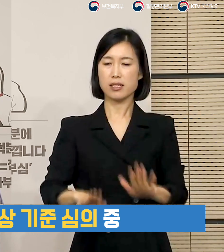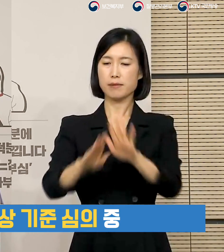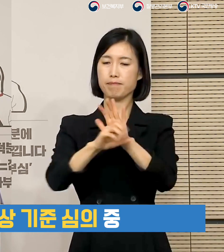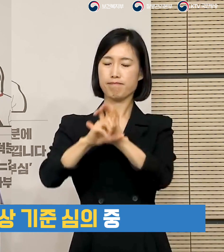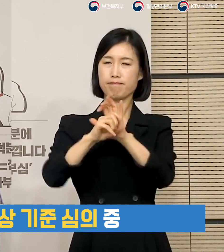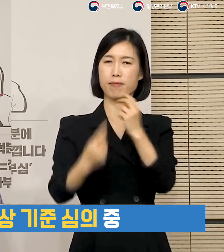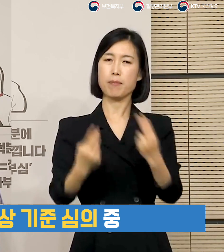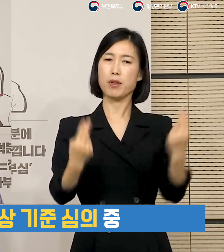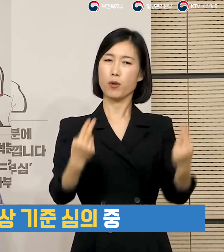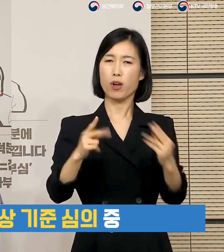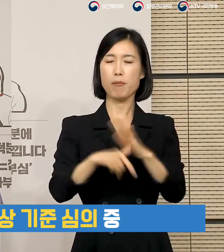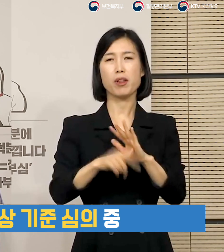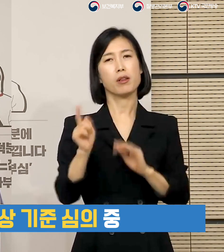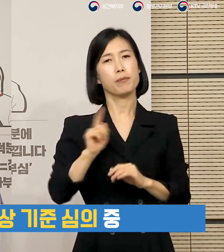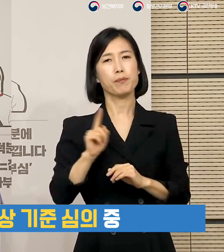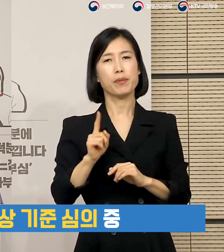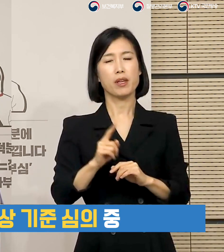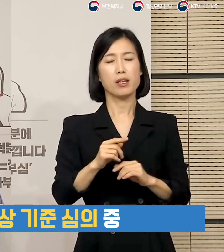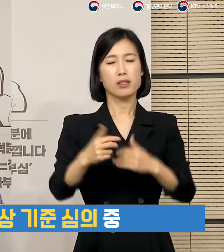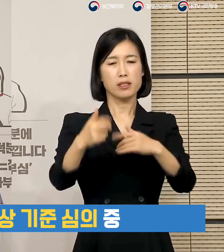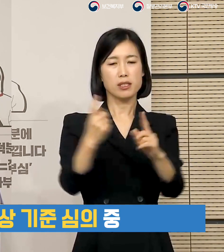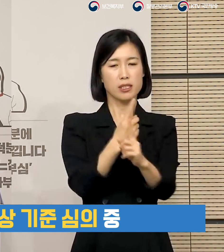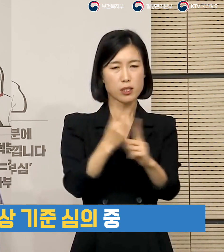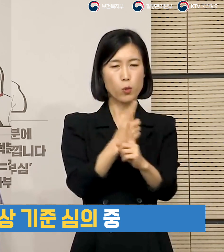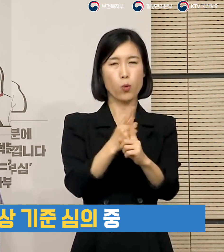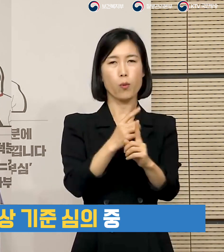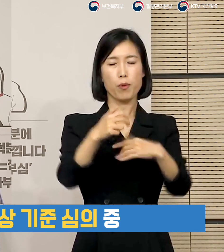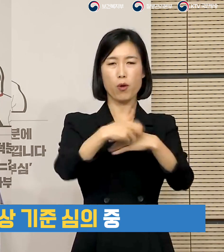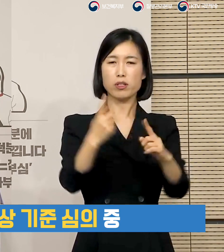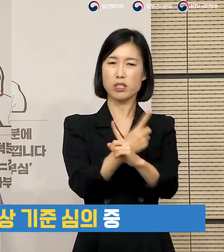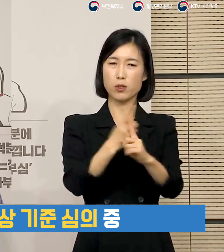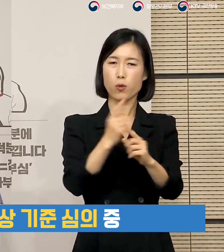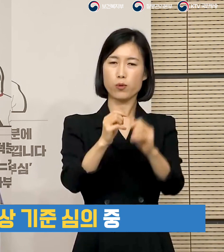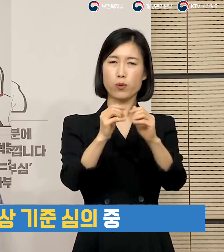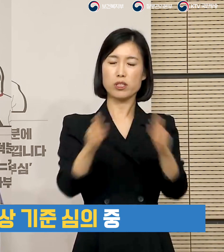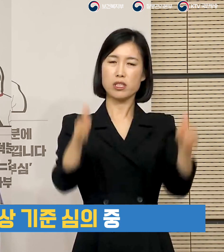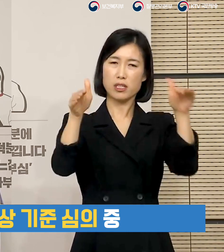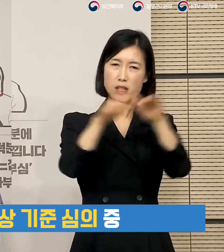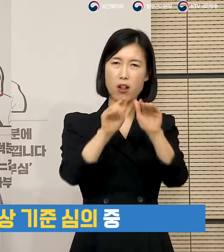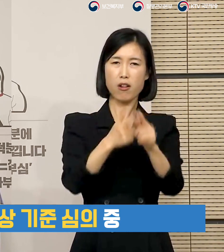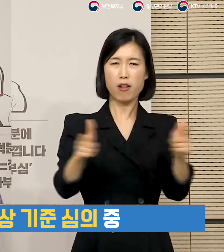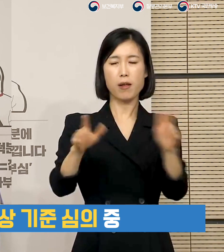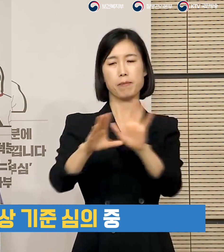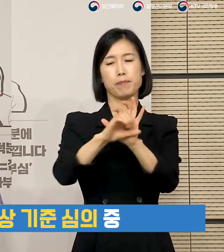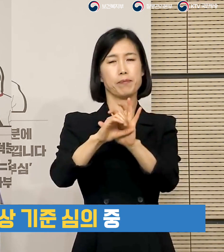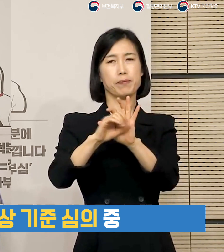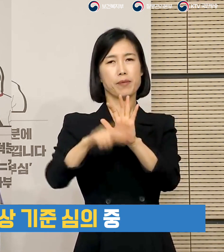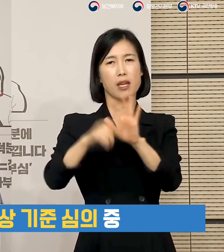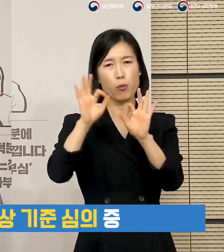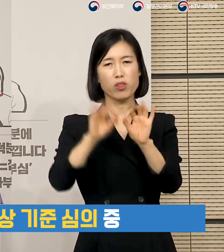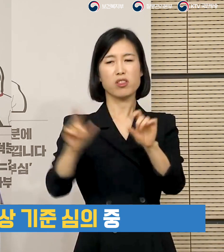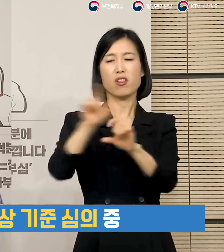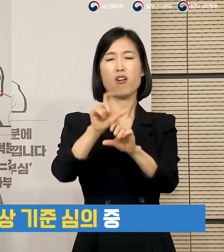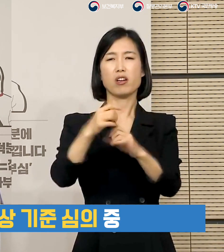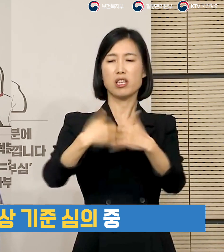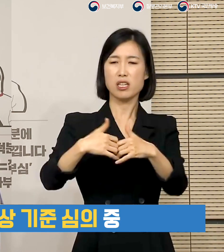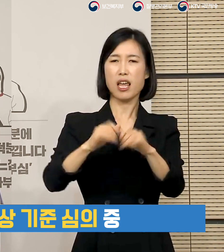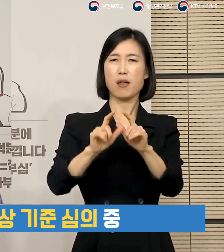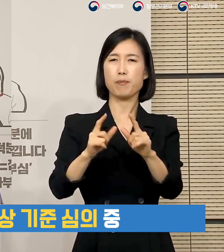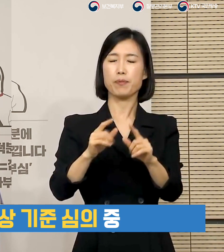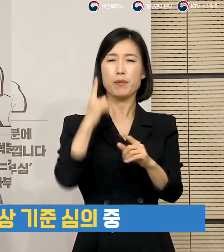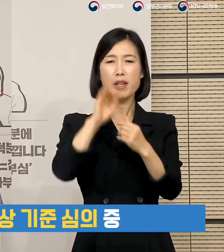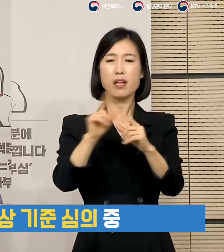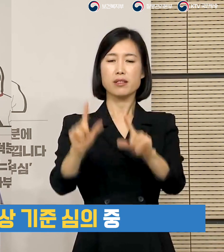가지 어떤 치료의 어떤 시설들 방안들이 이제 같이 이번 코로나19 때는 추가가 되었습니다. 특히